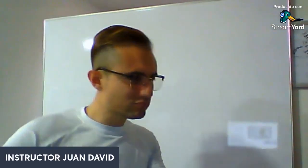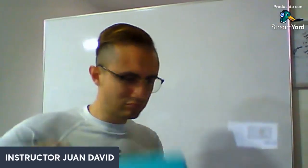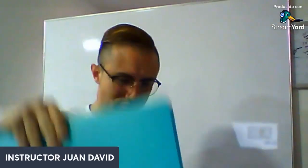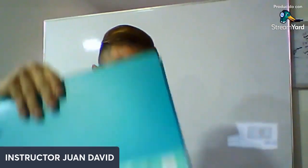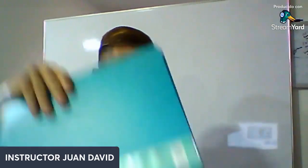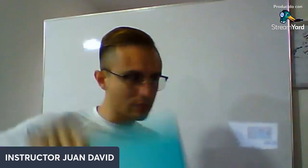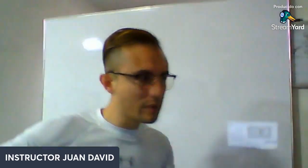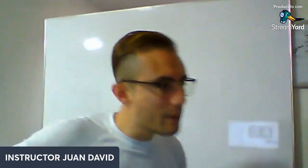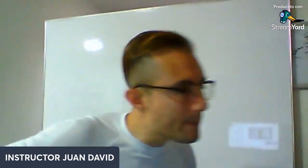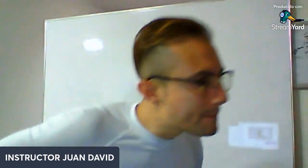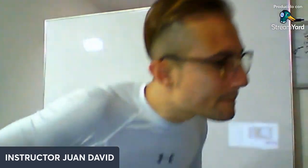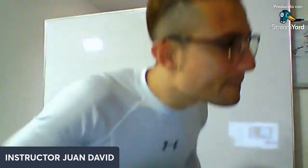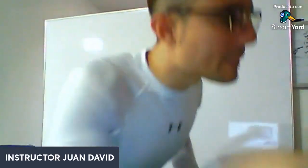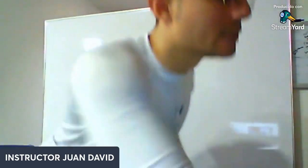donde dejé mi marcador